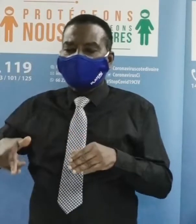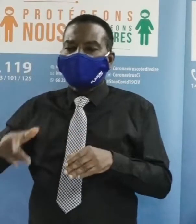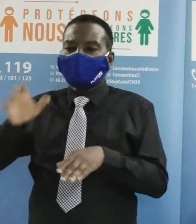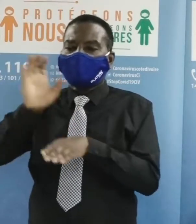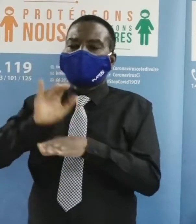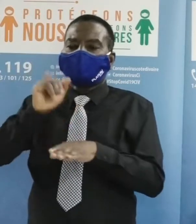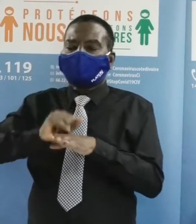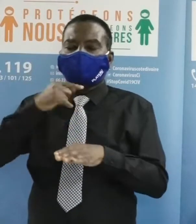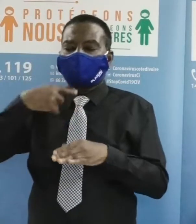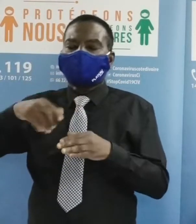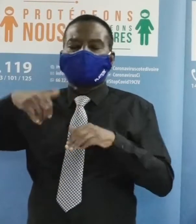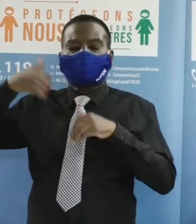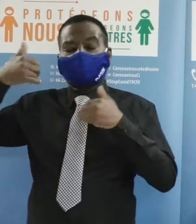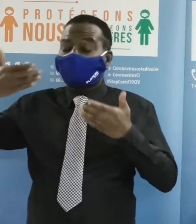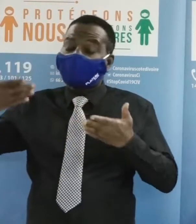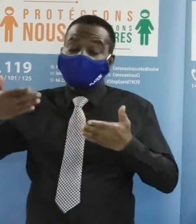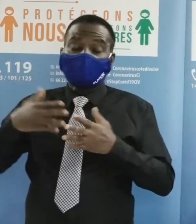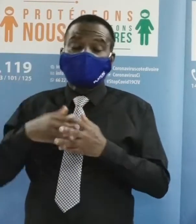patte d'oie n'est pas ambitieuse